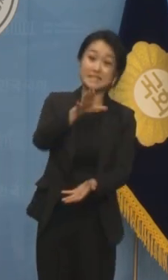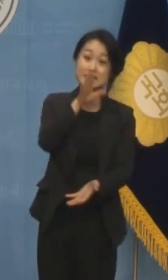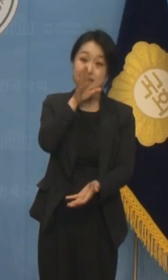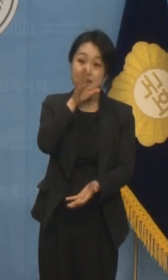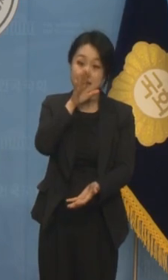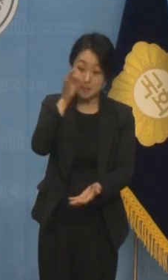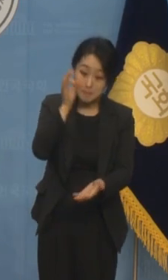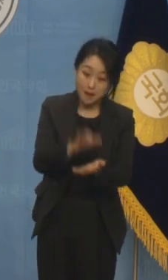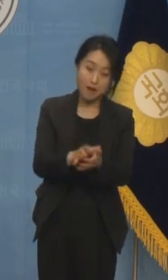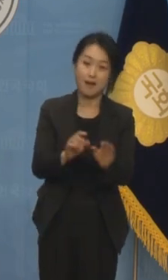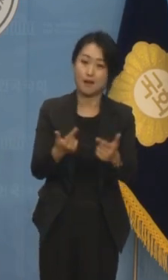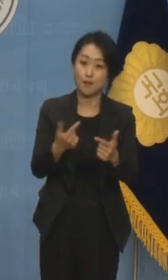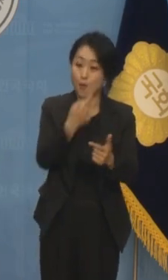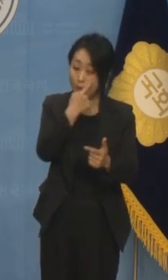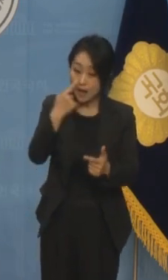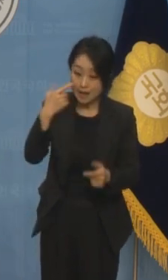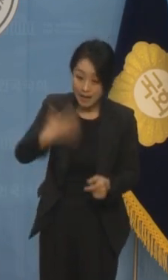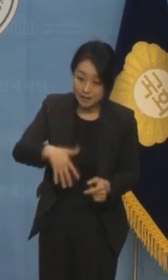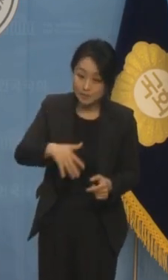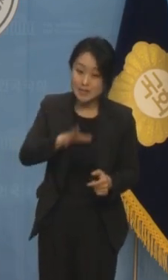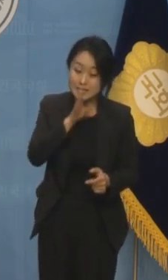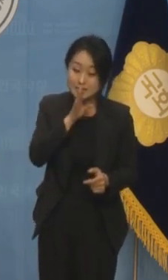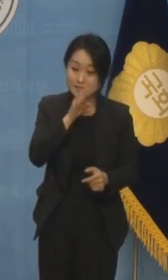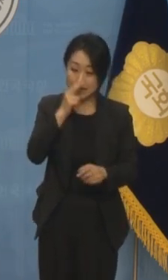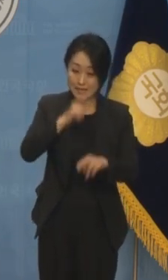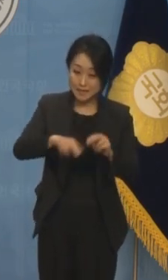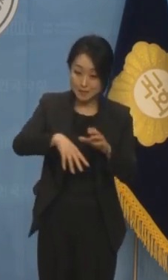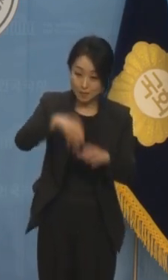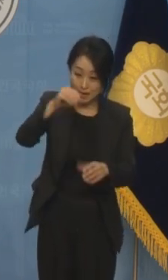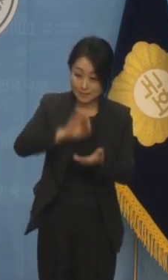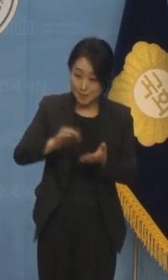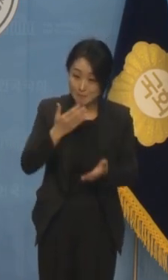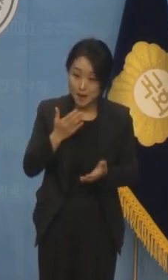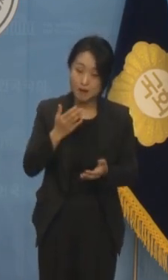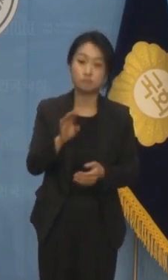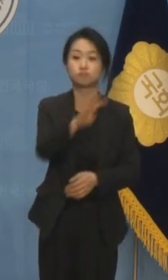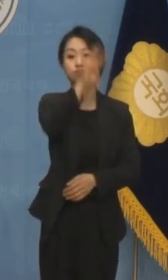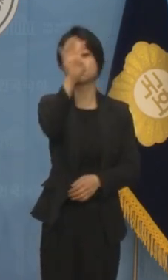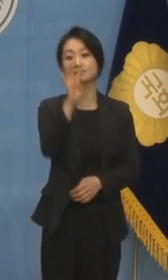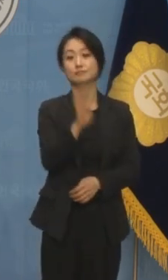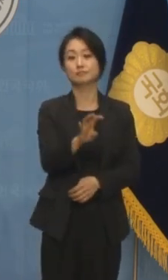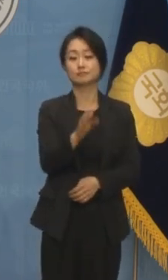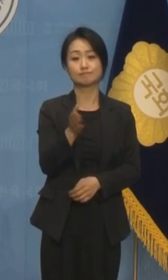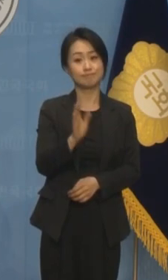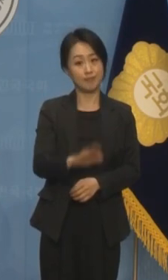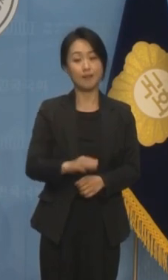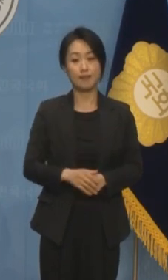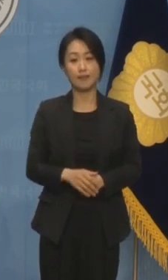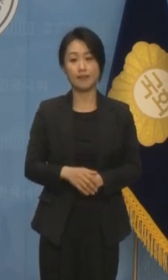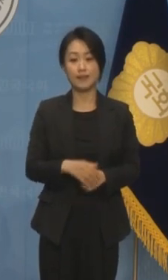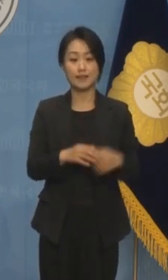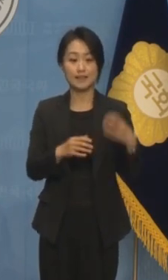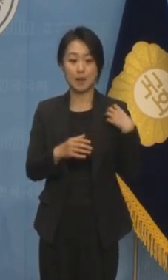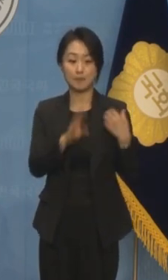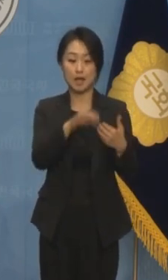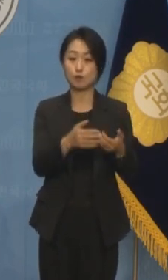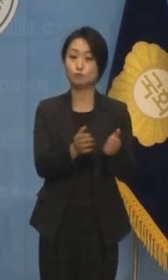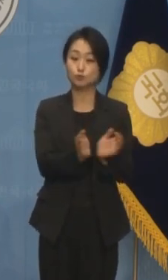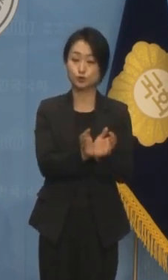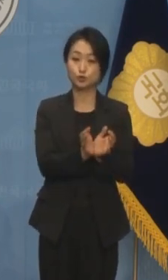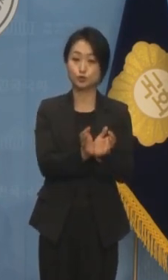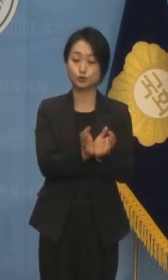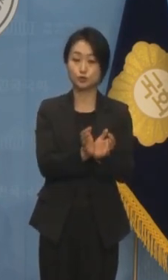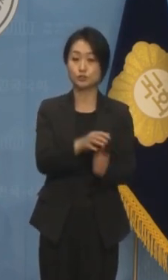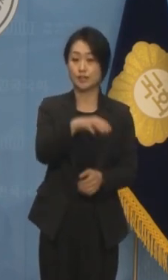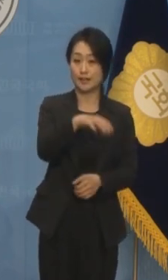아니고 채산성을 따져본 것도 아닌 상황이었습니다. 그런데도 담당